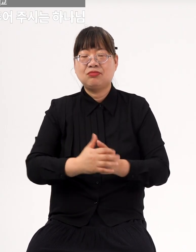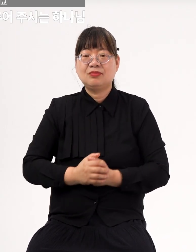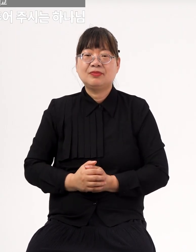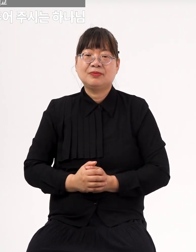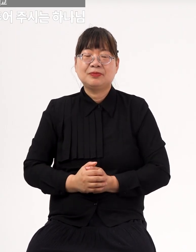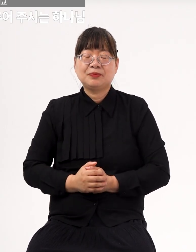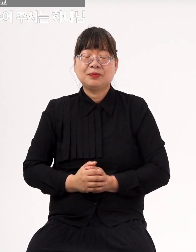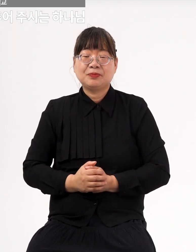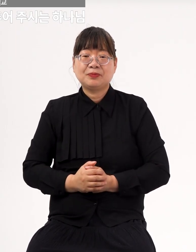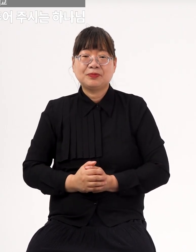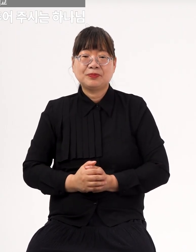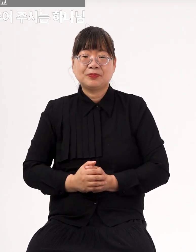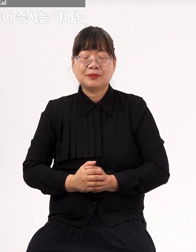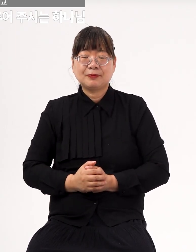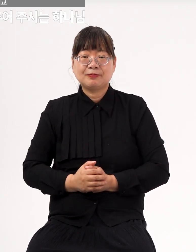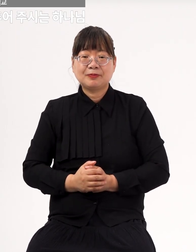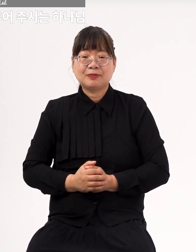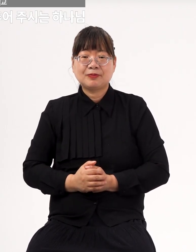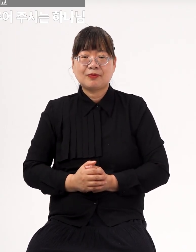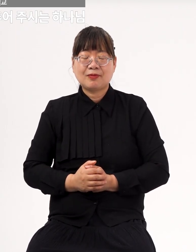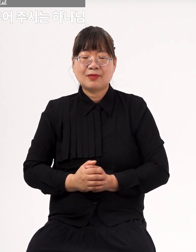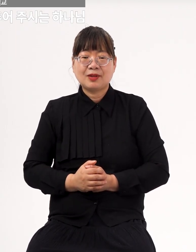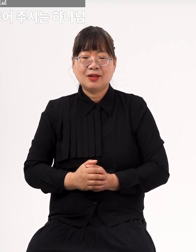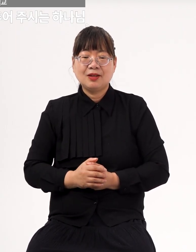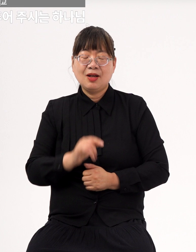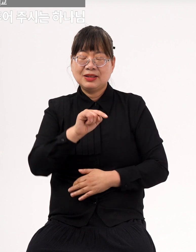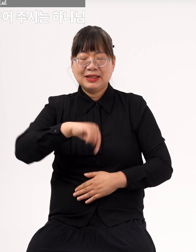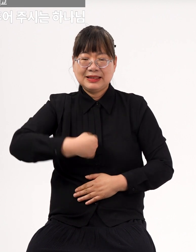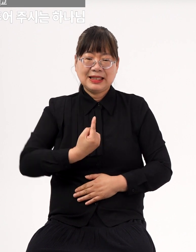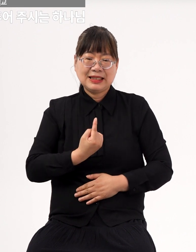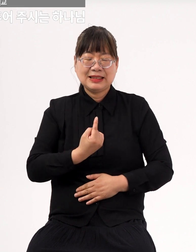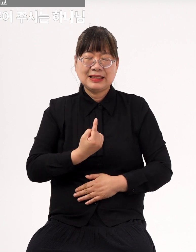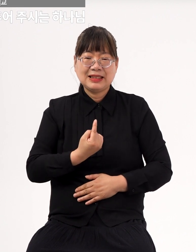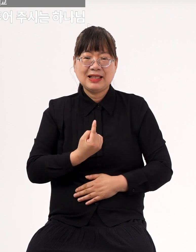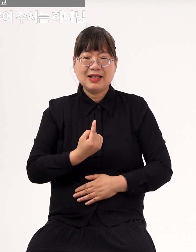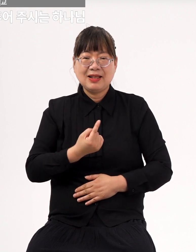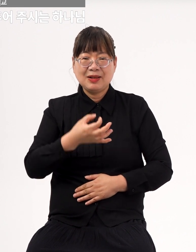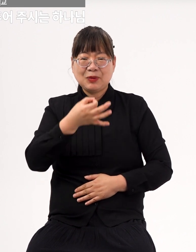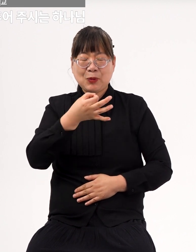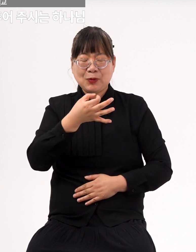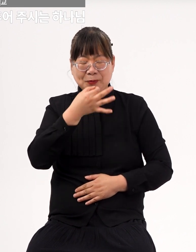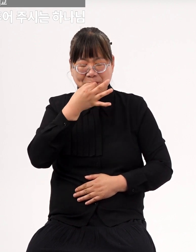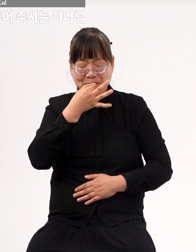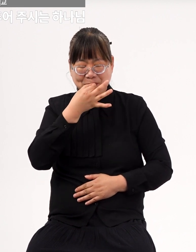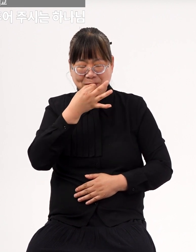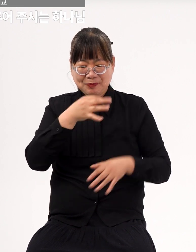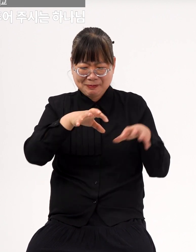그것이 자기의 주머니를 채우는